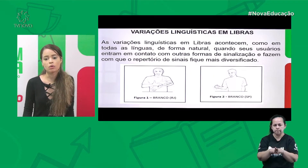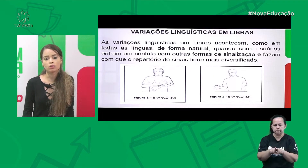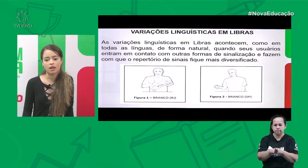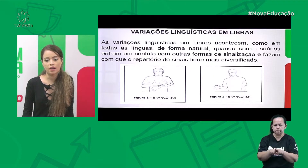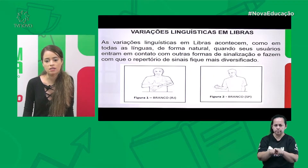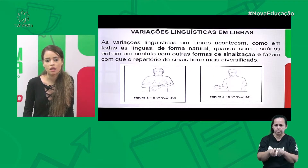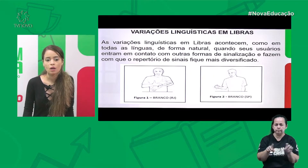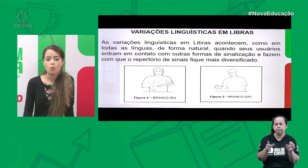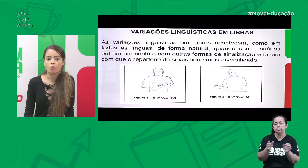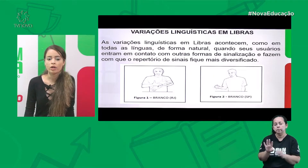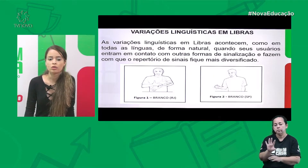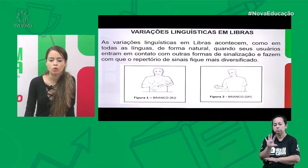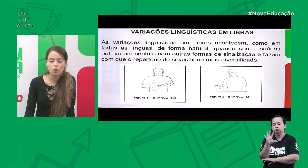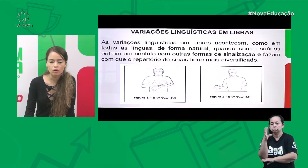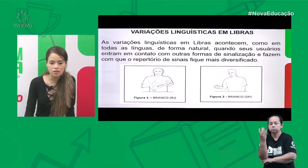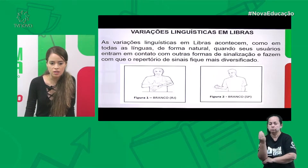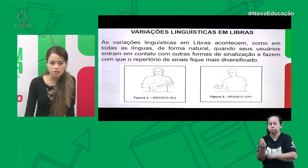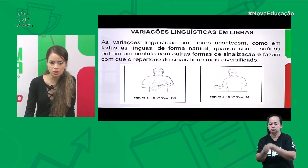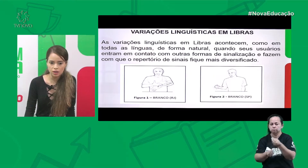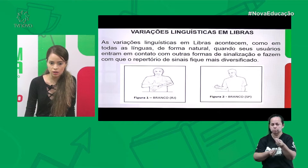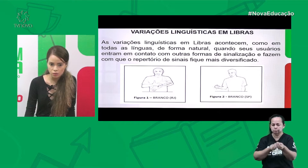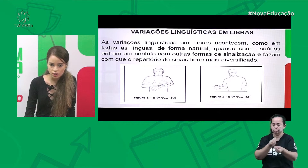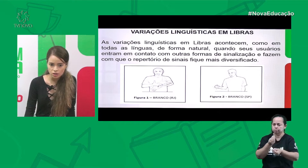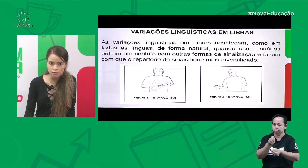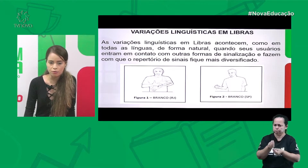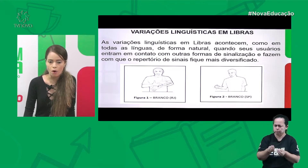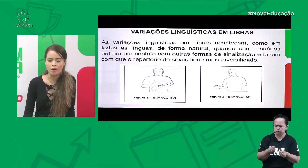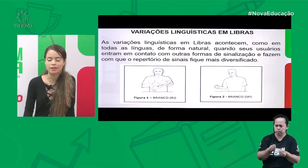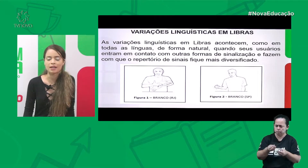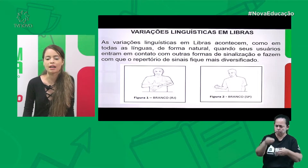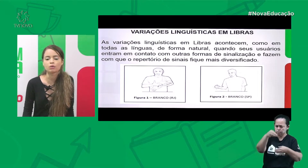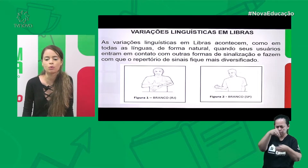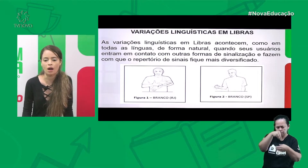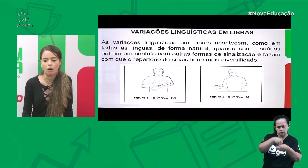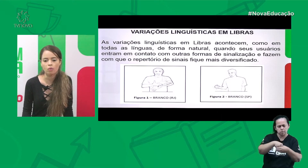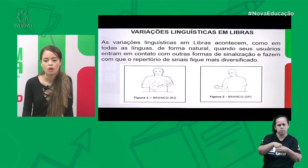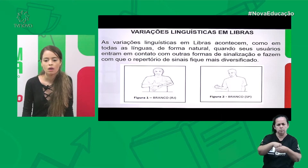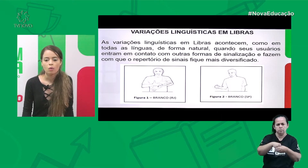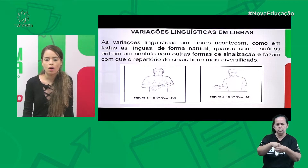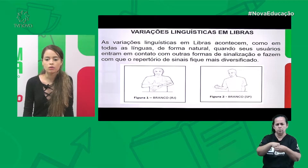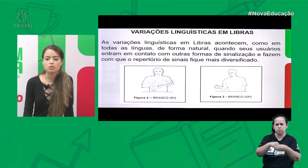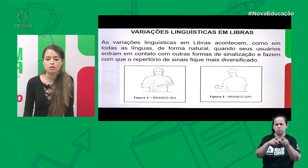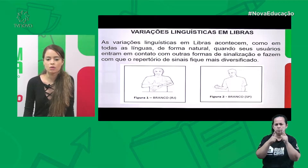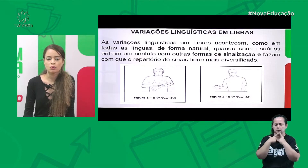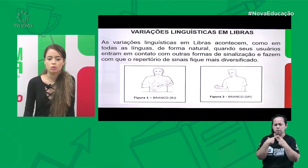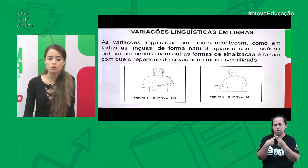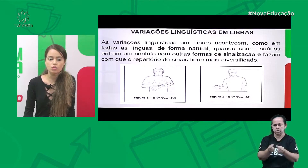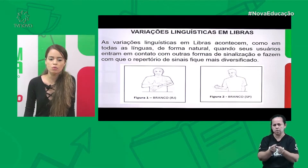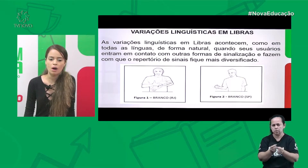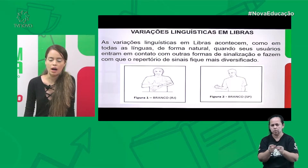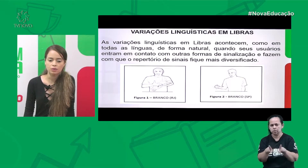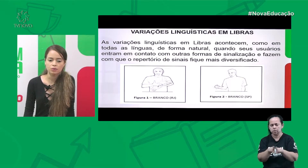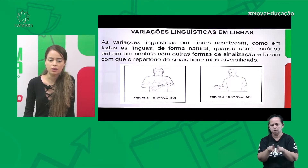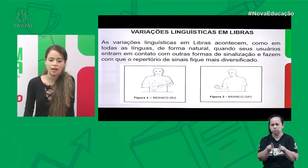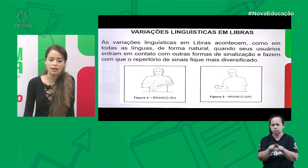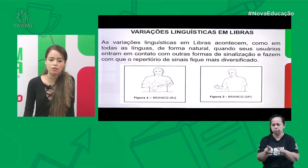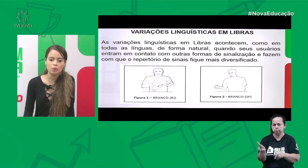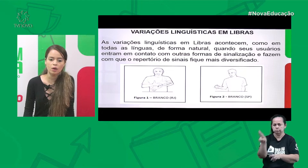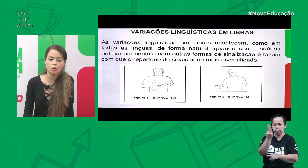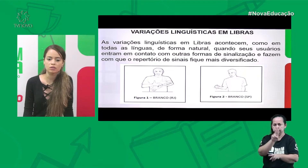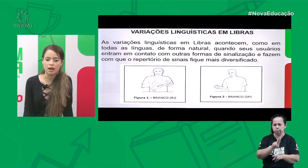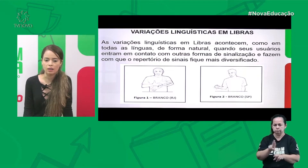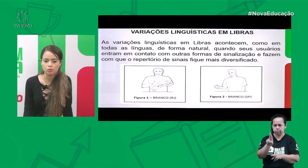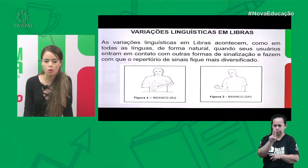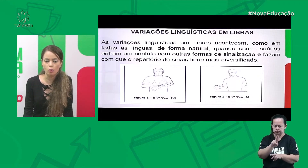elas acontecem como em todas as línguas de forma natural, quando seus usuários entram